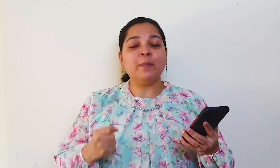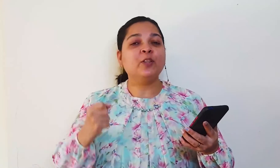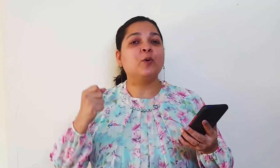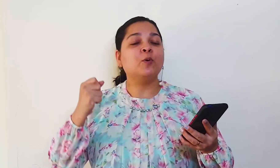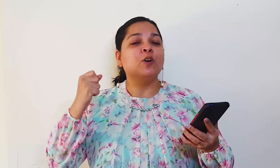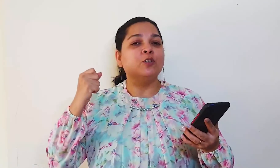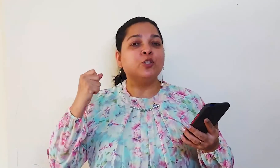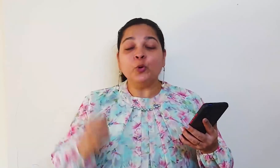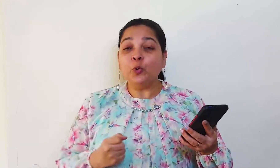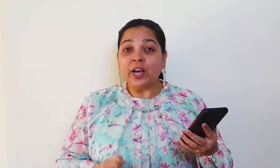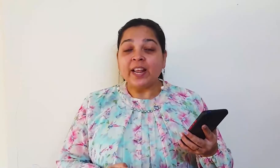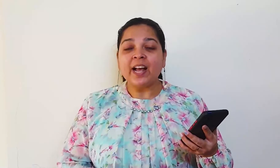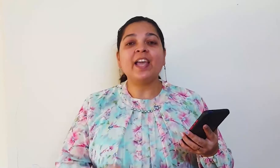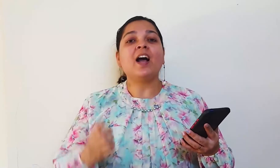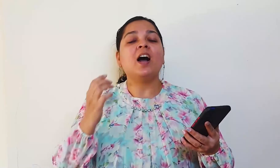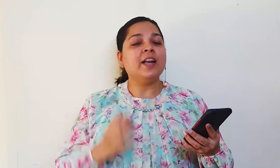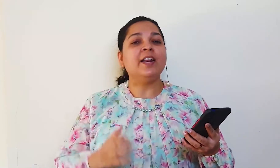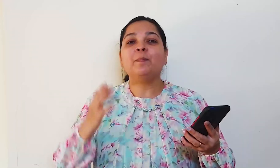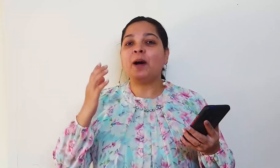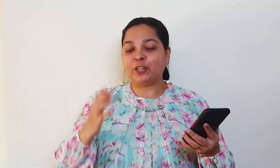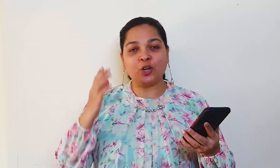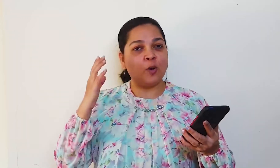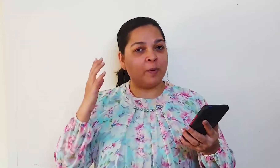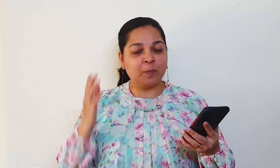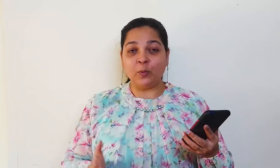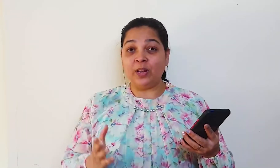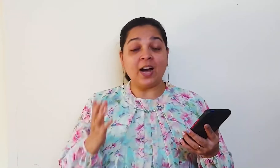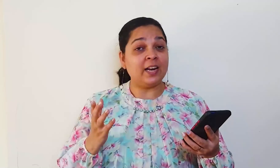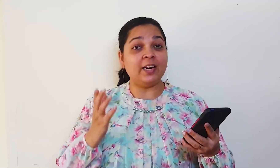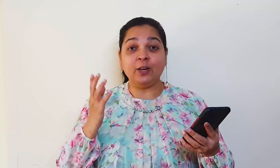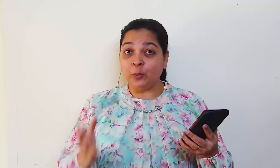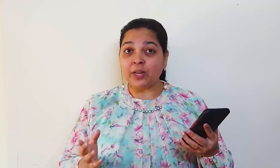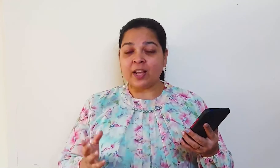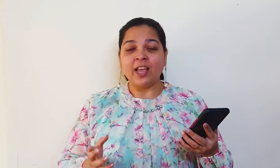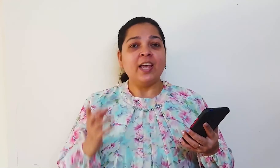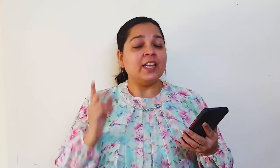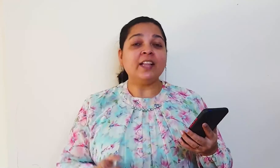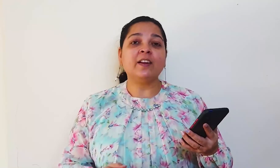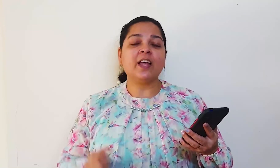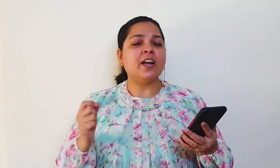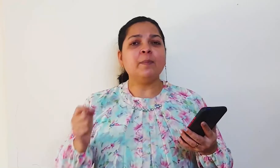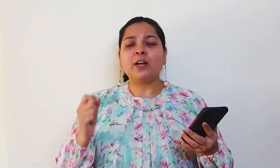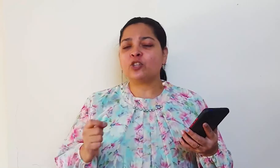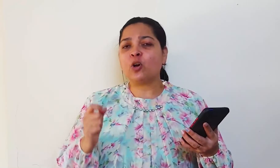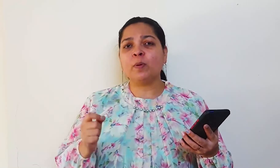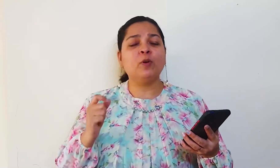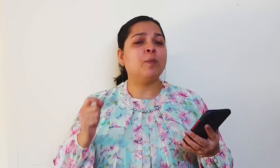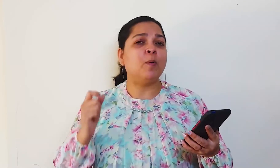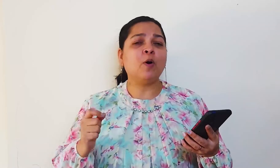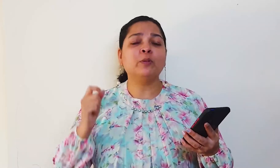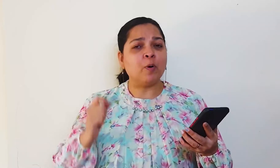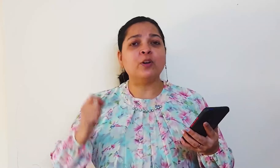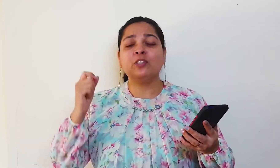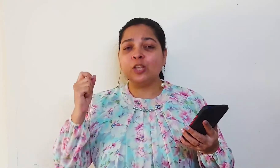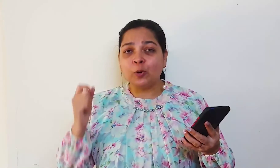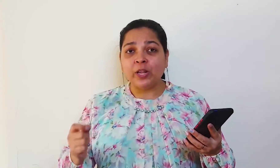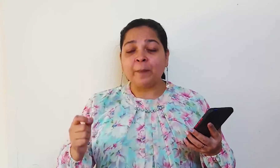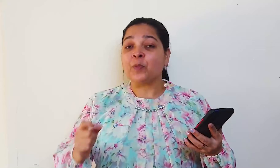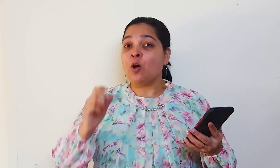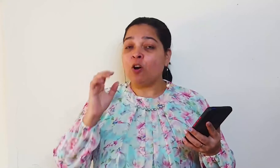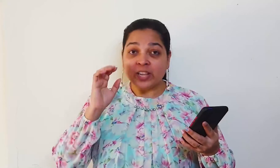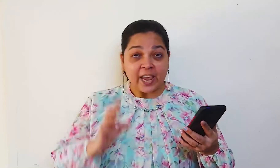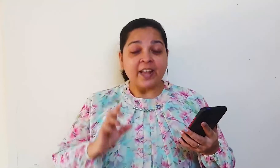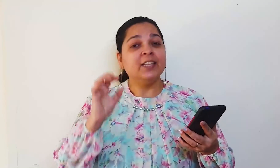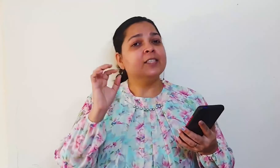हालेलुया। याद गर्नुहोस्, अन्य भाषामा प्रार्थना गर्नु एकदमै महत्त्वपूर्ण कुरा हो अनि एकदम आवश्यक कुरा हो। त्यो सामर्थ्यलाई आफ्नो